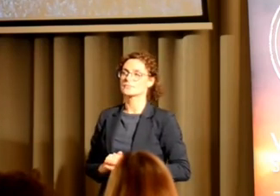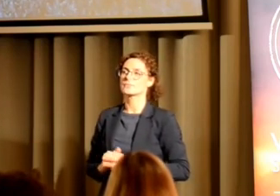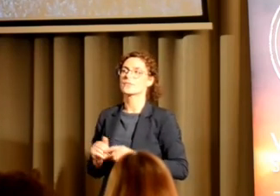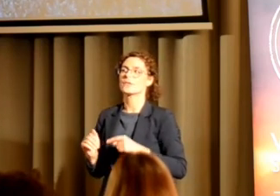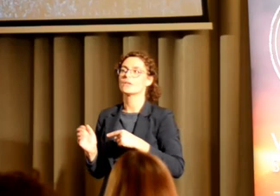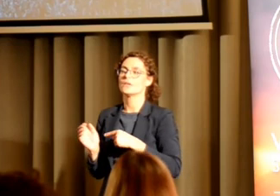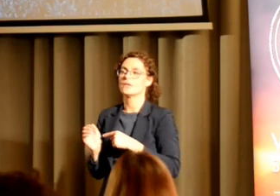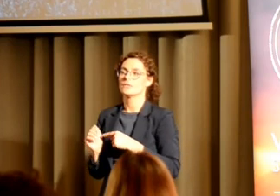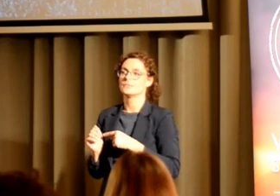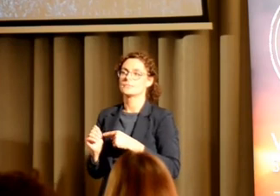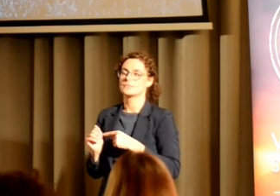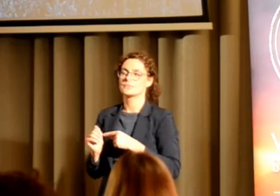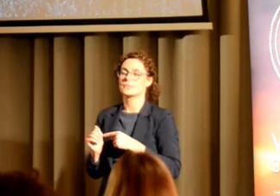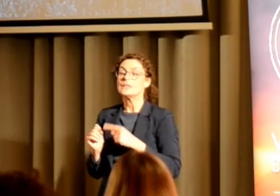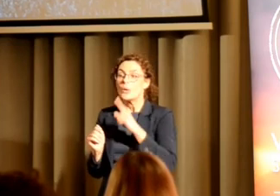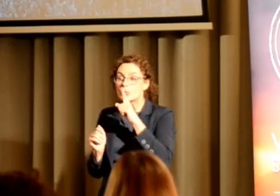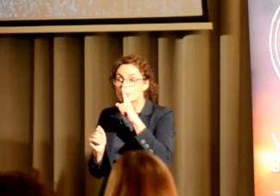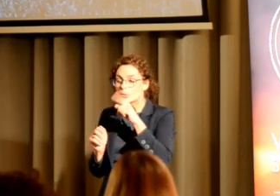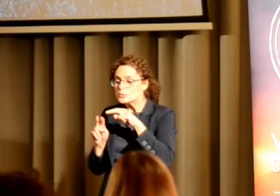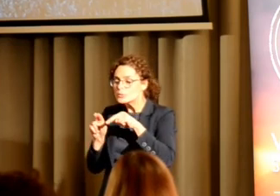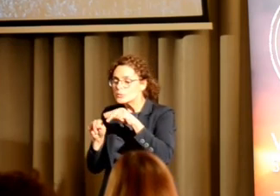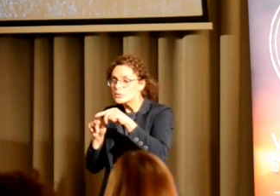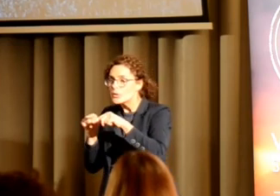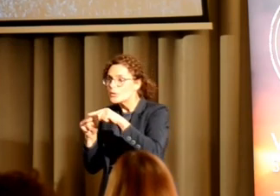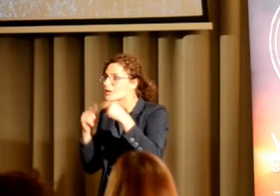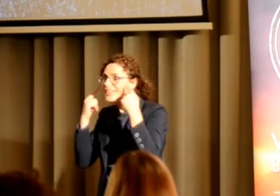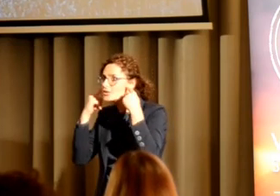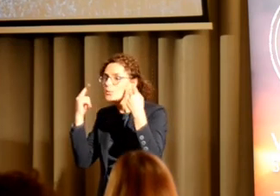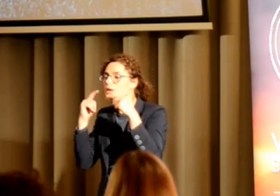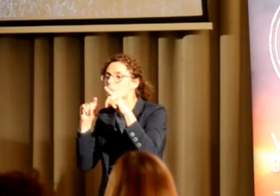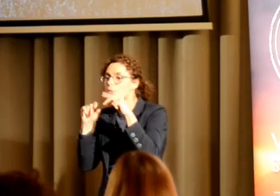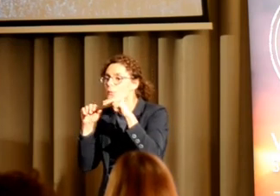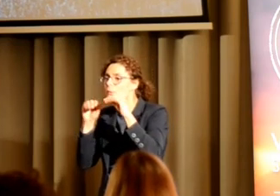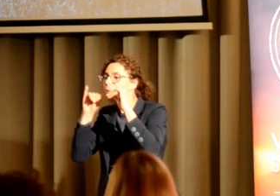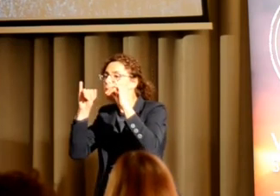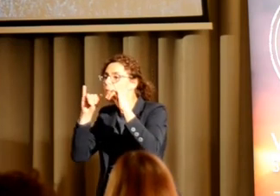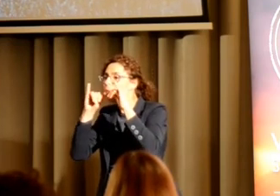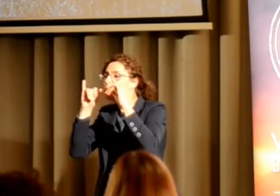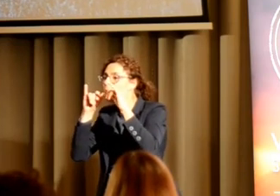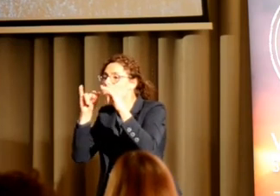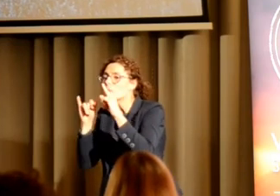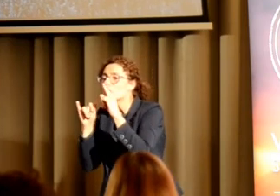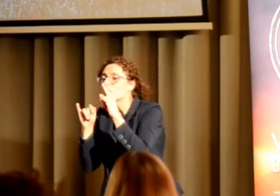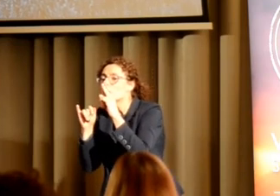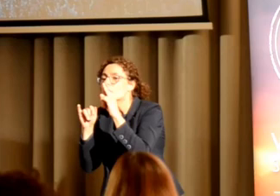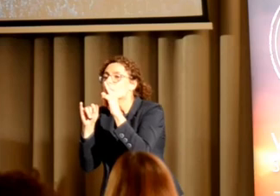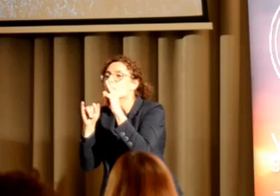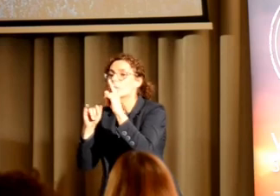do nory, bardzo cichutko skamle, nie wiem, czy Państwo słyszycie to skamlenie.